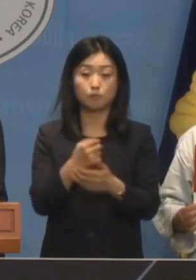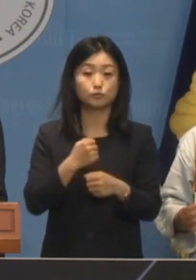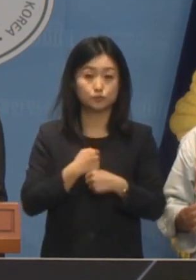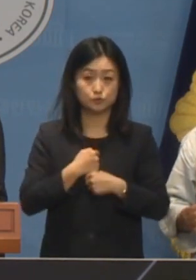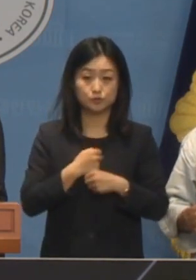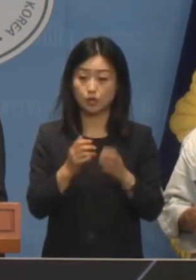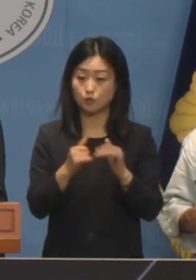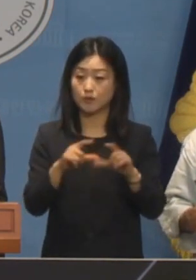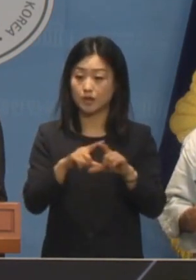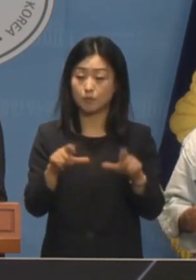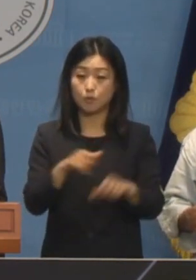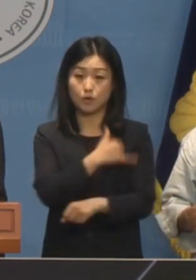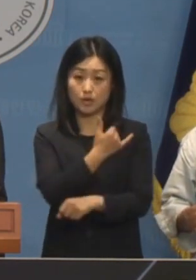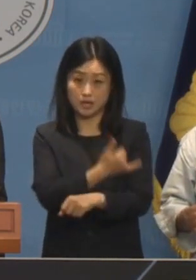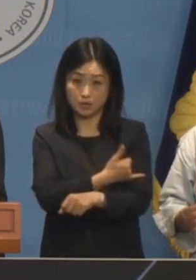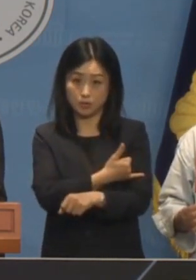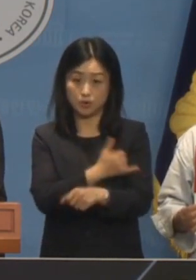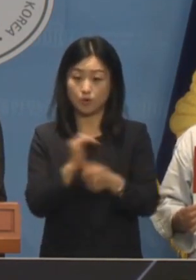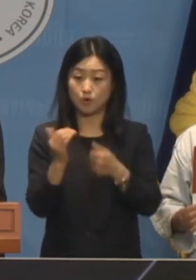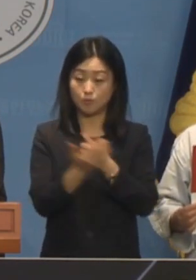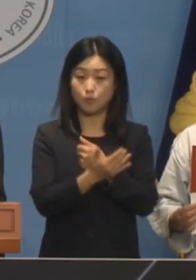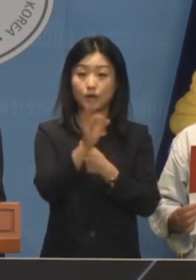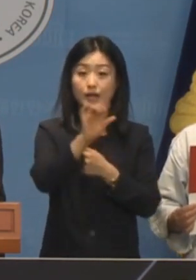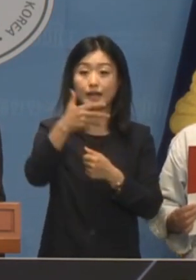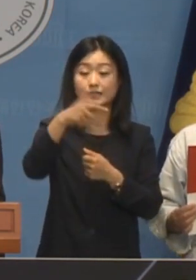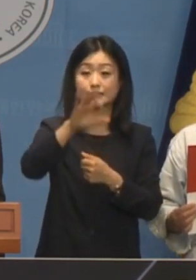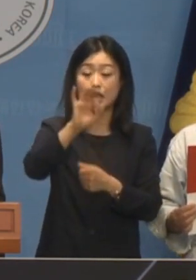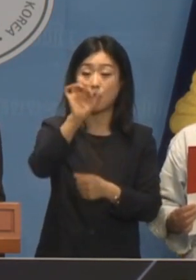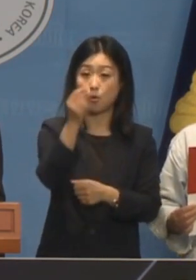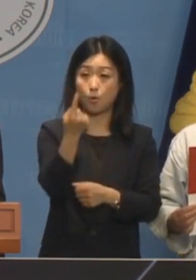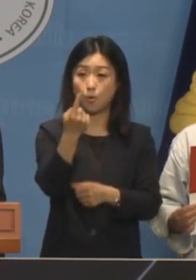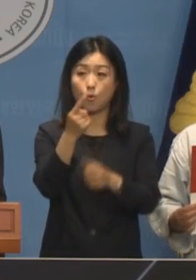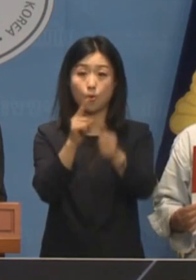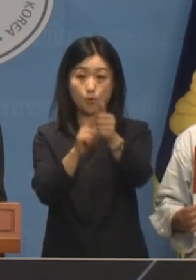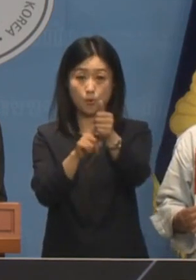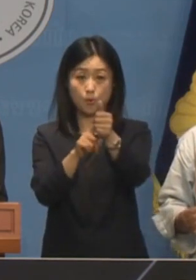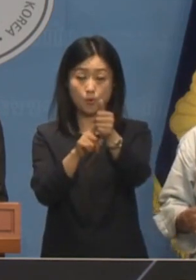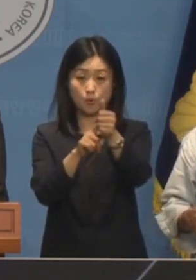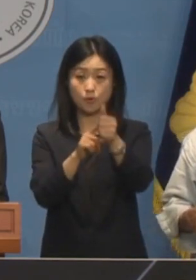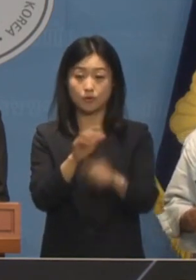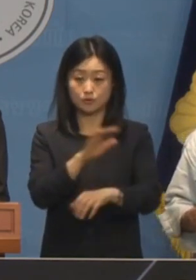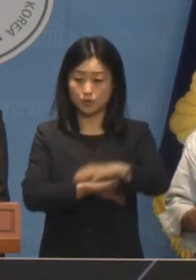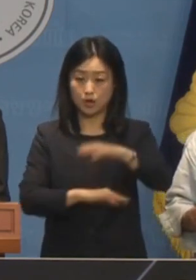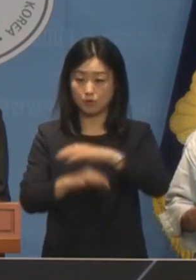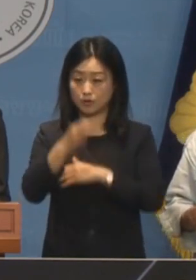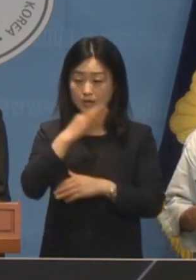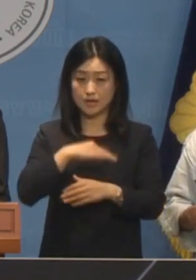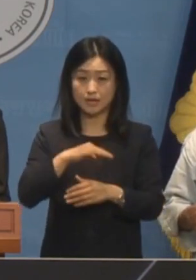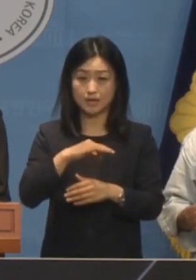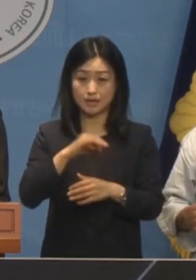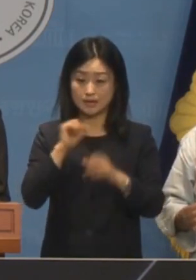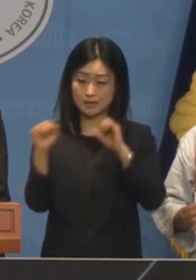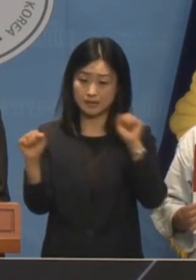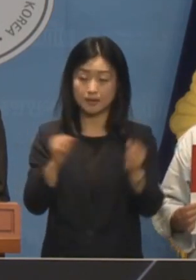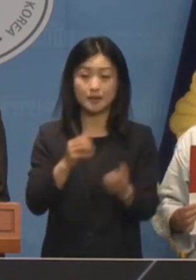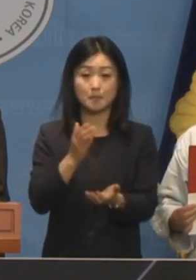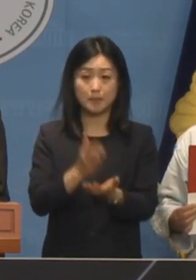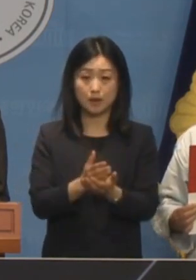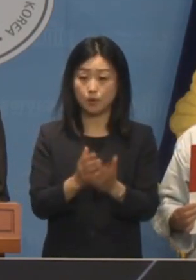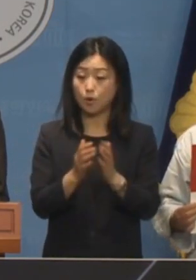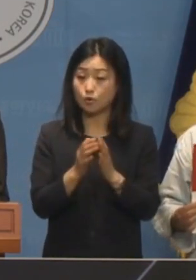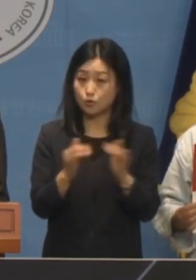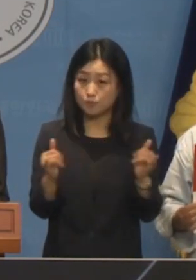국민의 보편 인권을 중시해온 안창호 전 헌법재판관을 당파적 이익에 매몰돼 다수 국민의 의사에